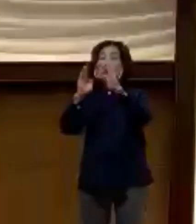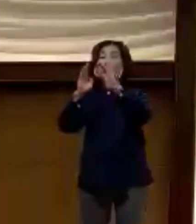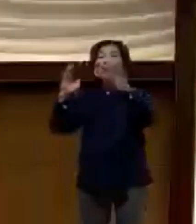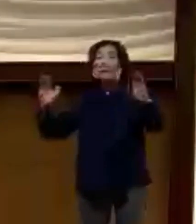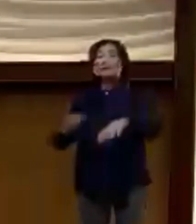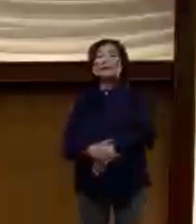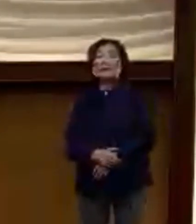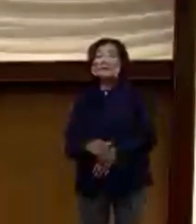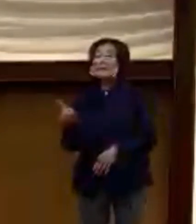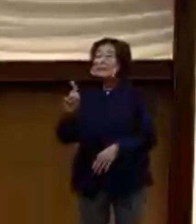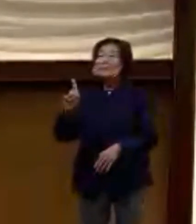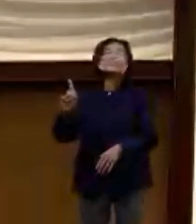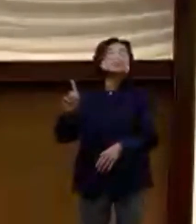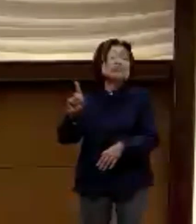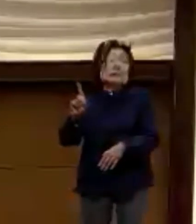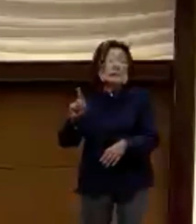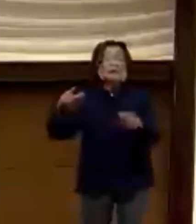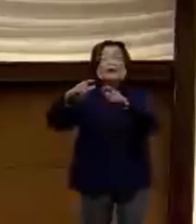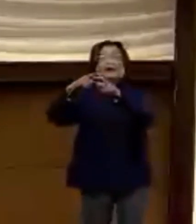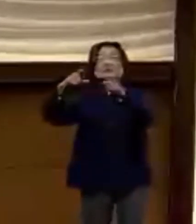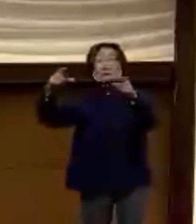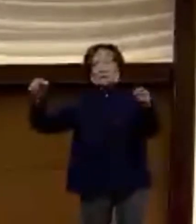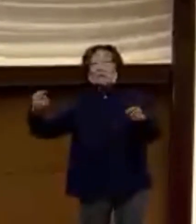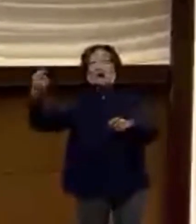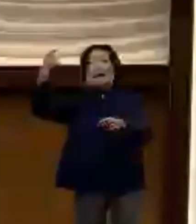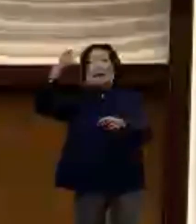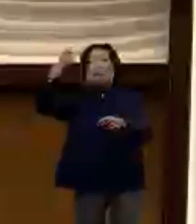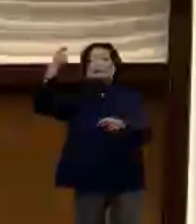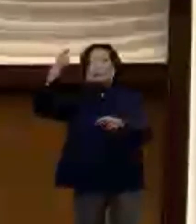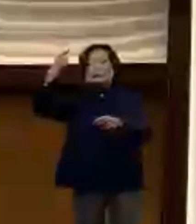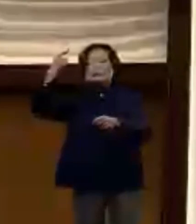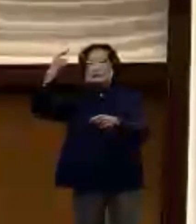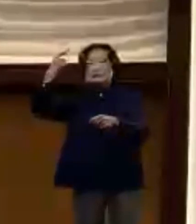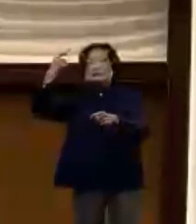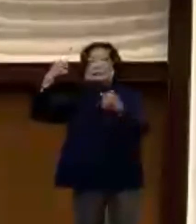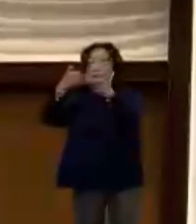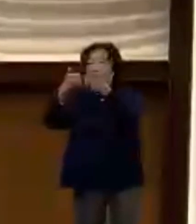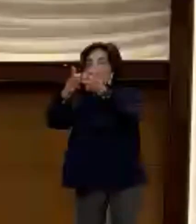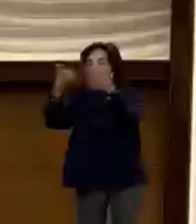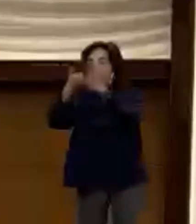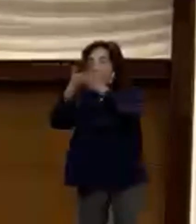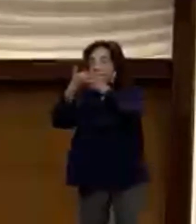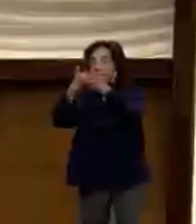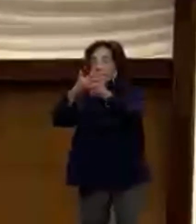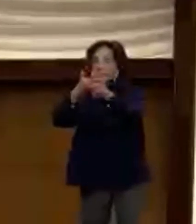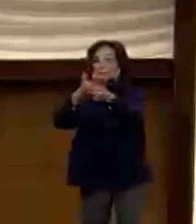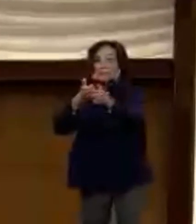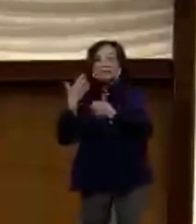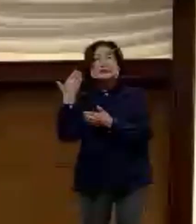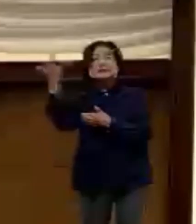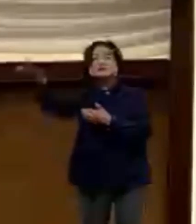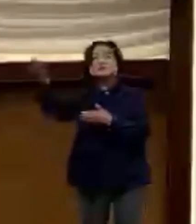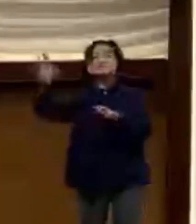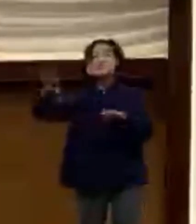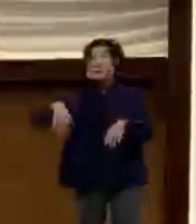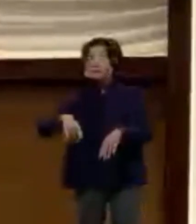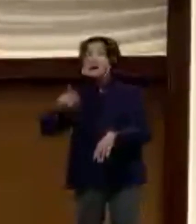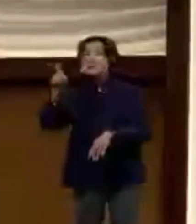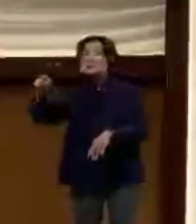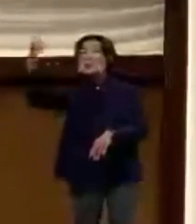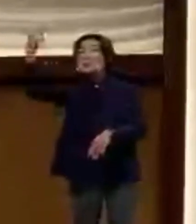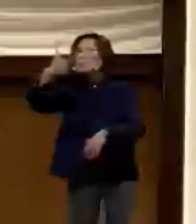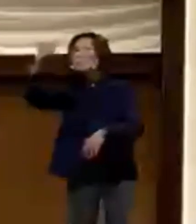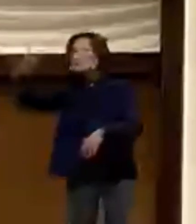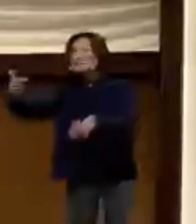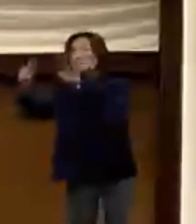たか。例の日本学術会議の問題を追及をしていました。驚きました。あの